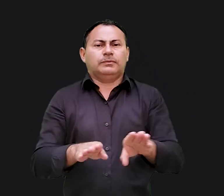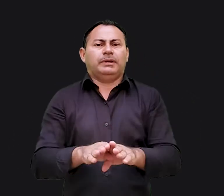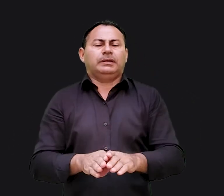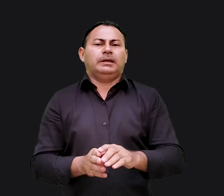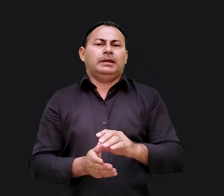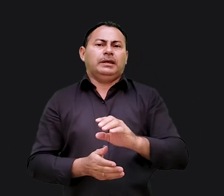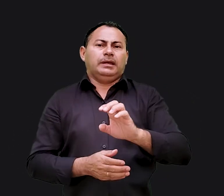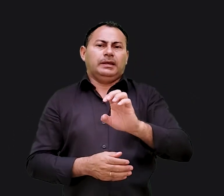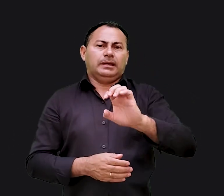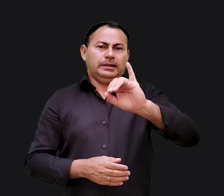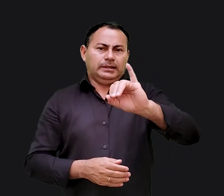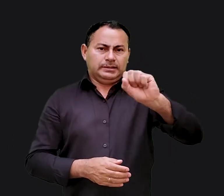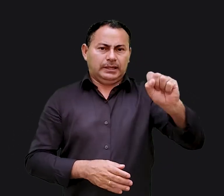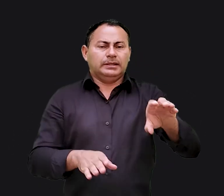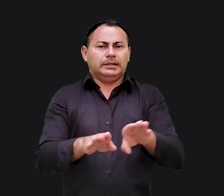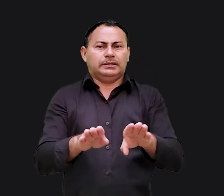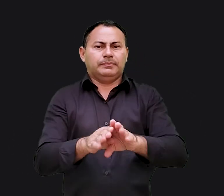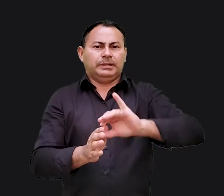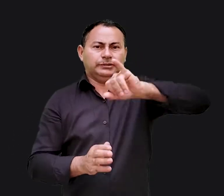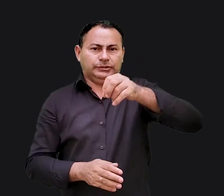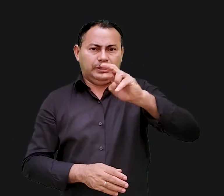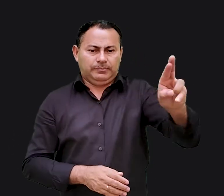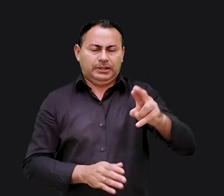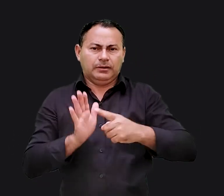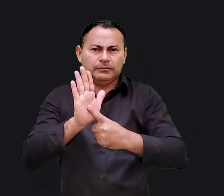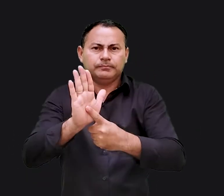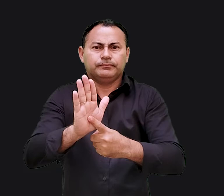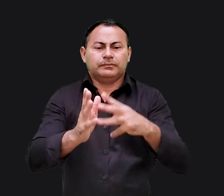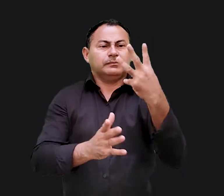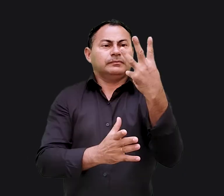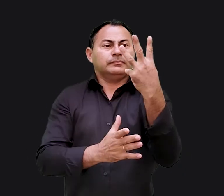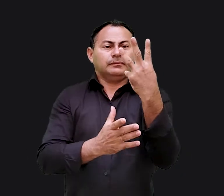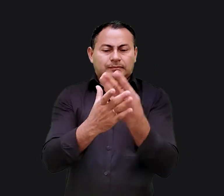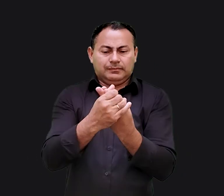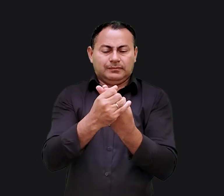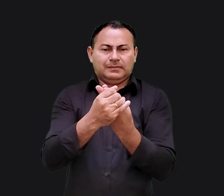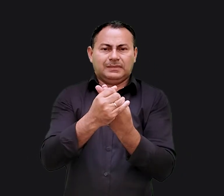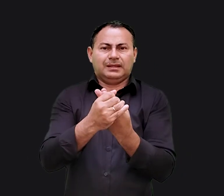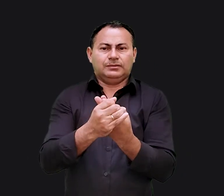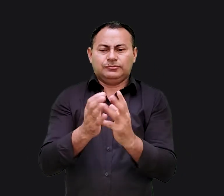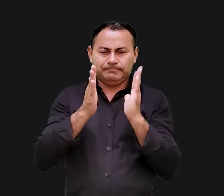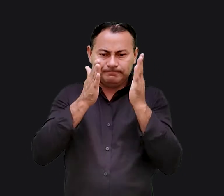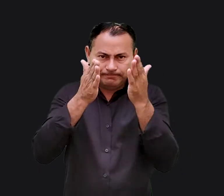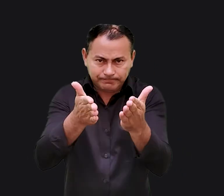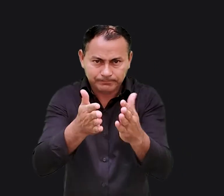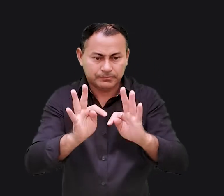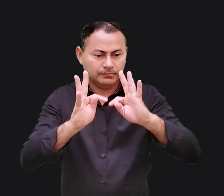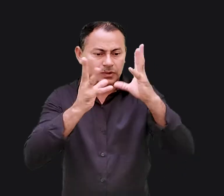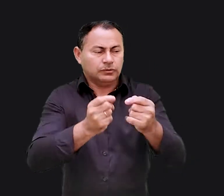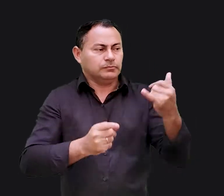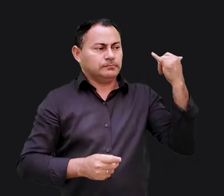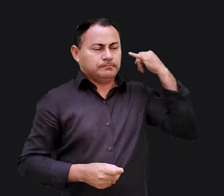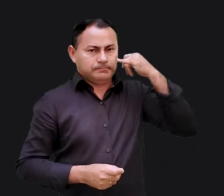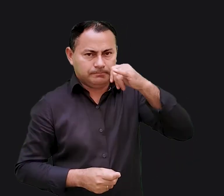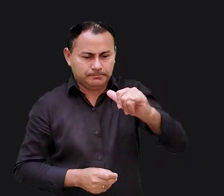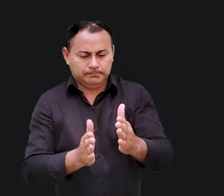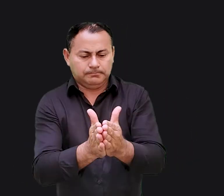Ezequiel, Isaías e Jeremias apresentam o que você pode chamar uma trindade de ênfases. De todos os profetas